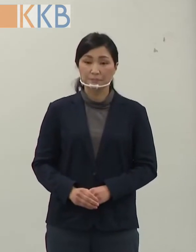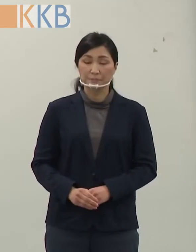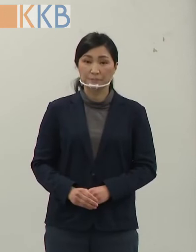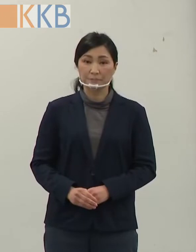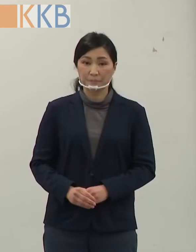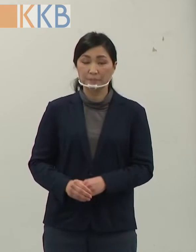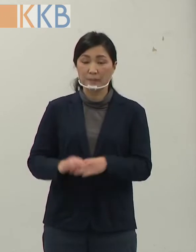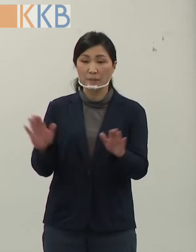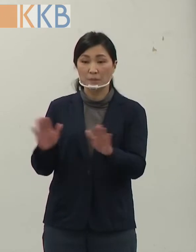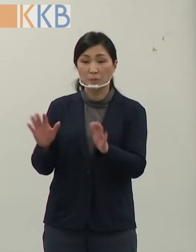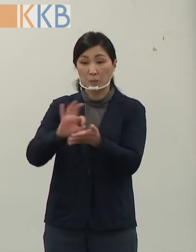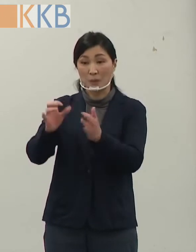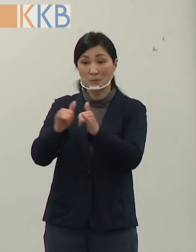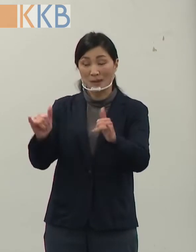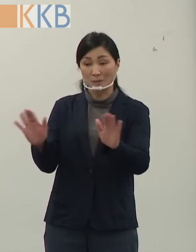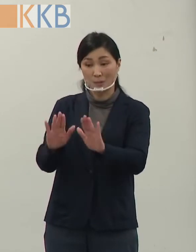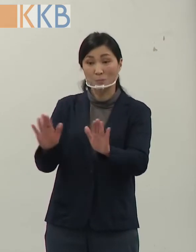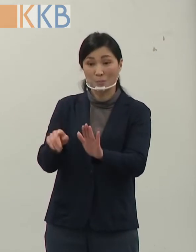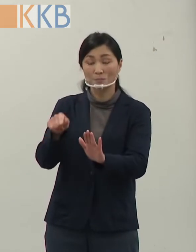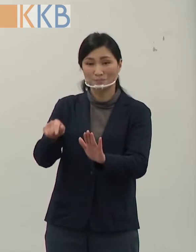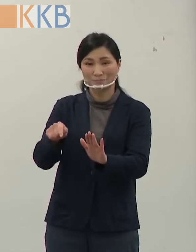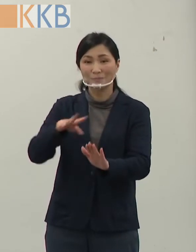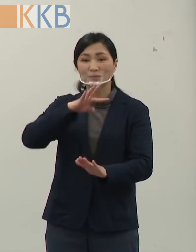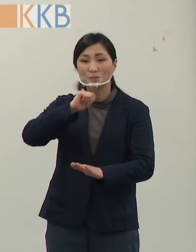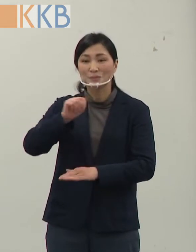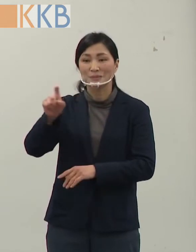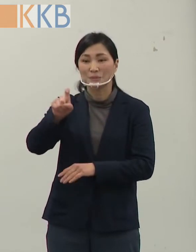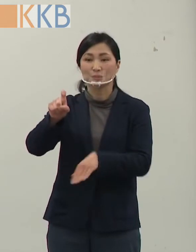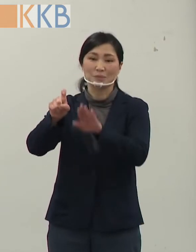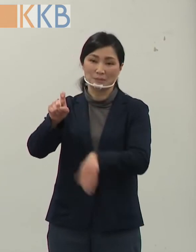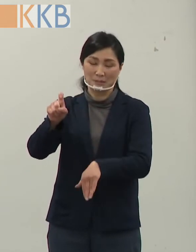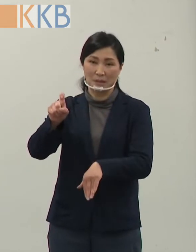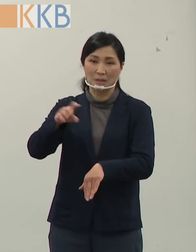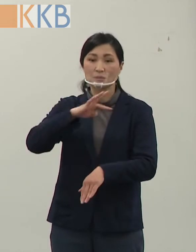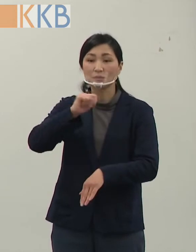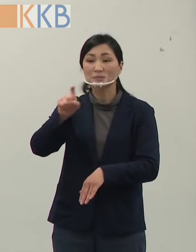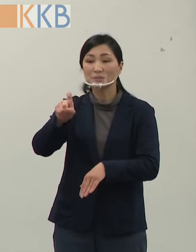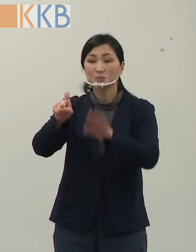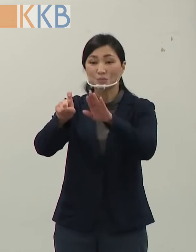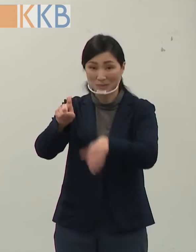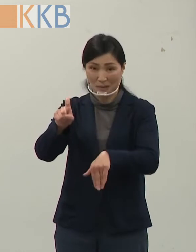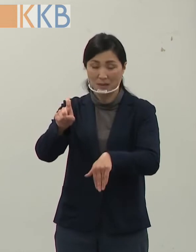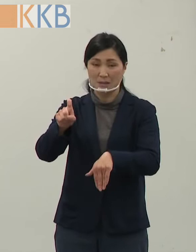利用者の方につきましては10歳未満の方でございます。